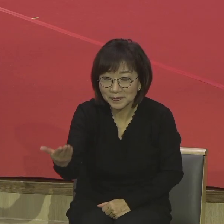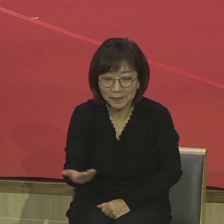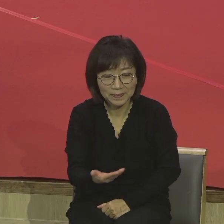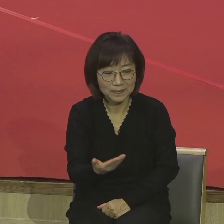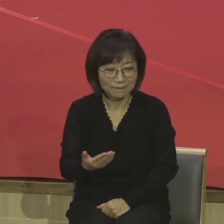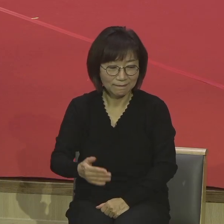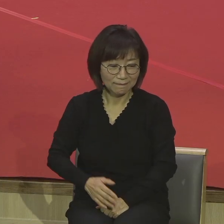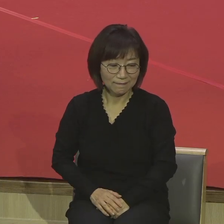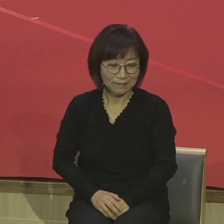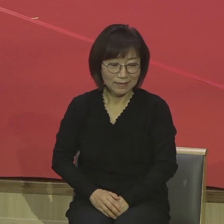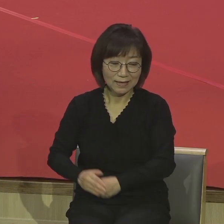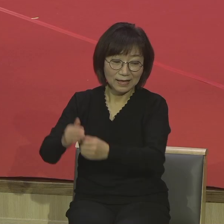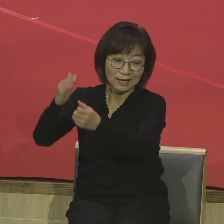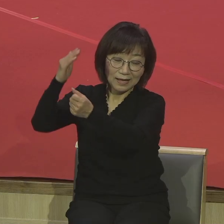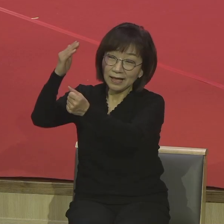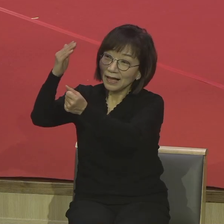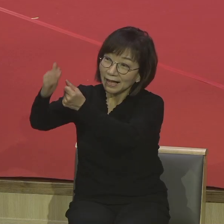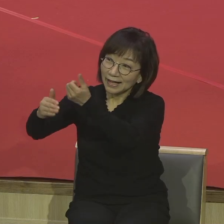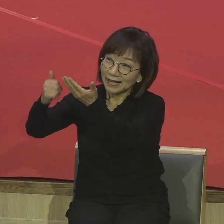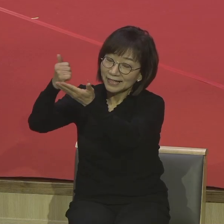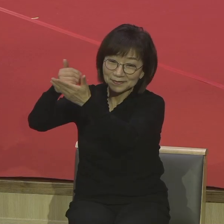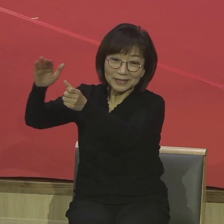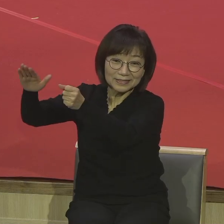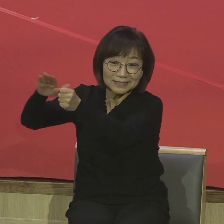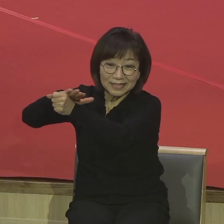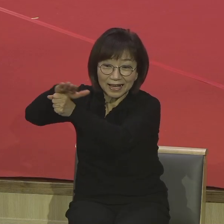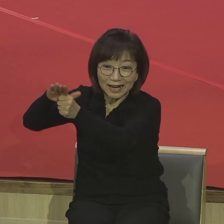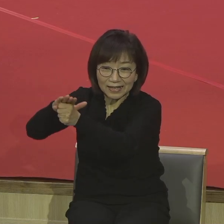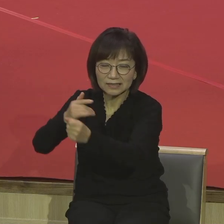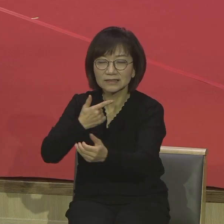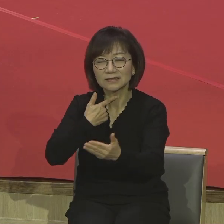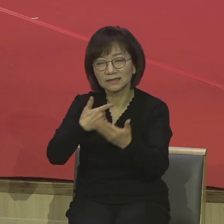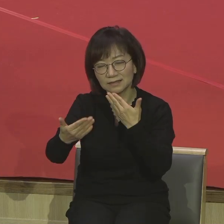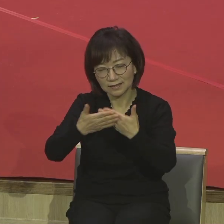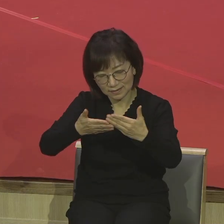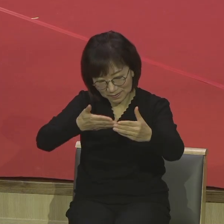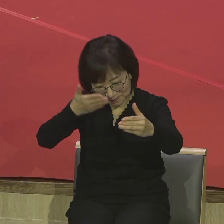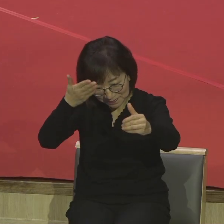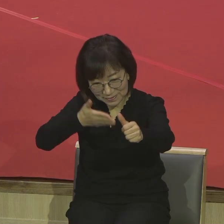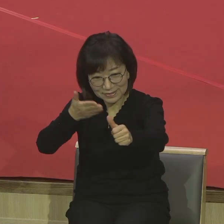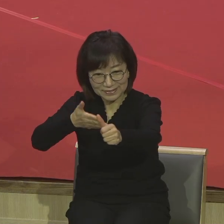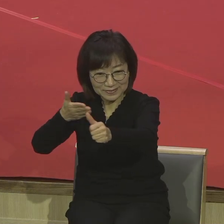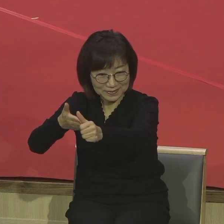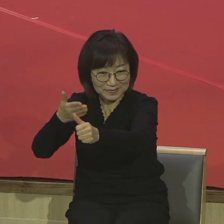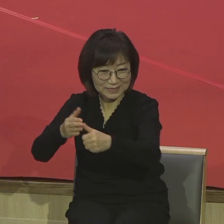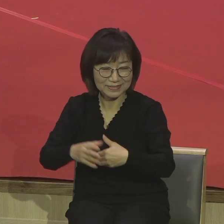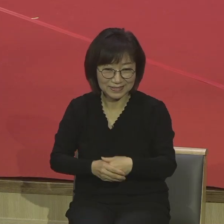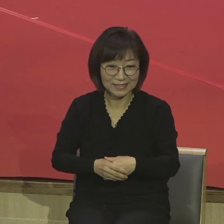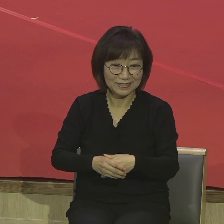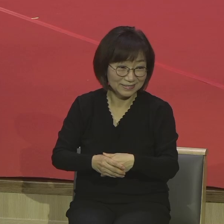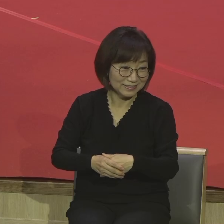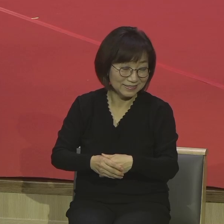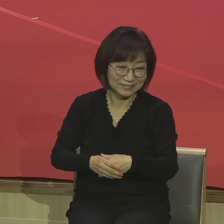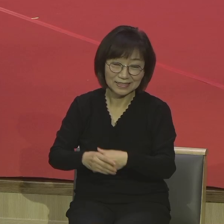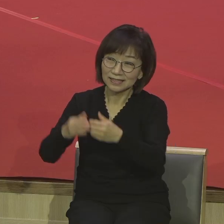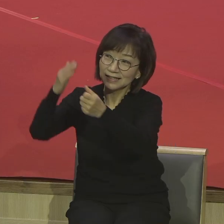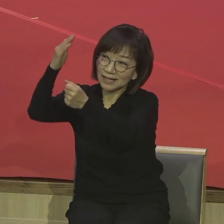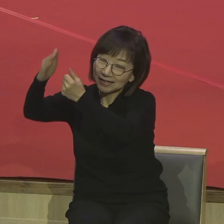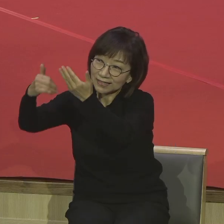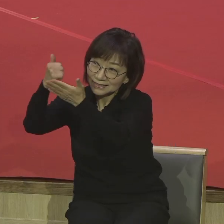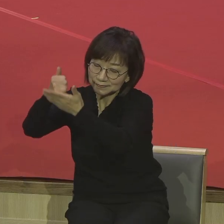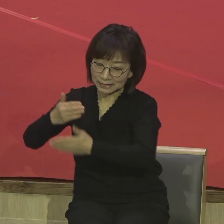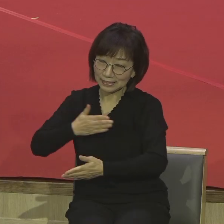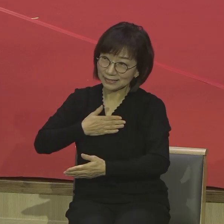성도들 하나님의 사랑을 체험하시기 바랍니다. 그 정도가 아니라 하나님이